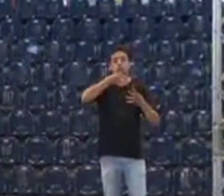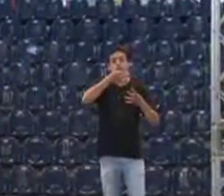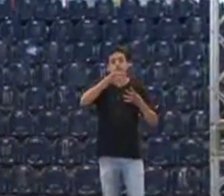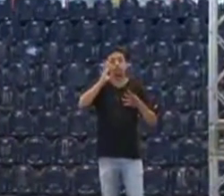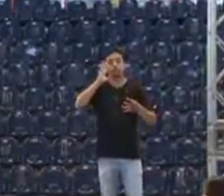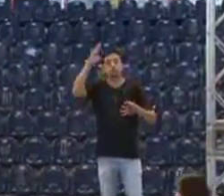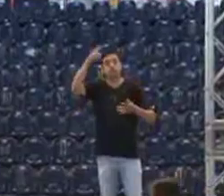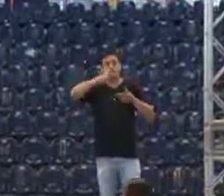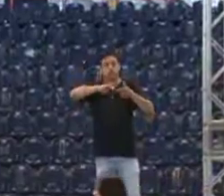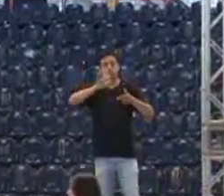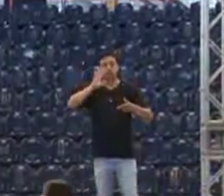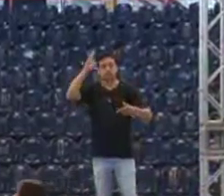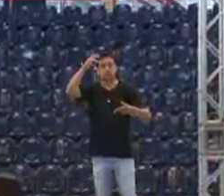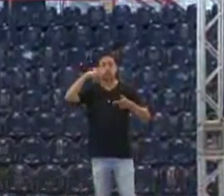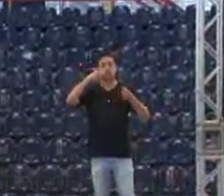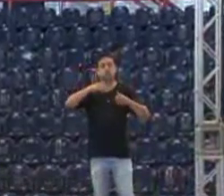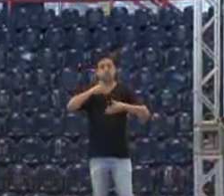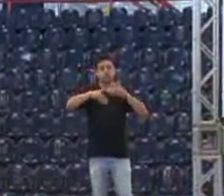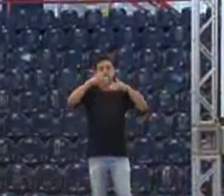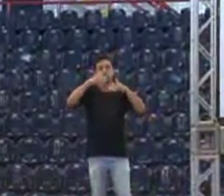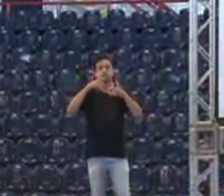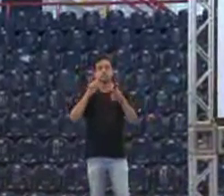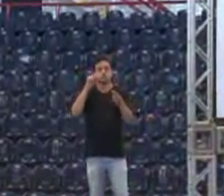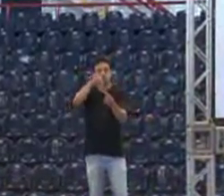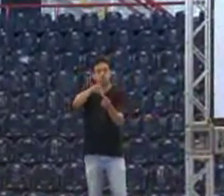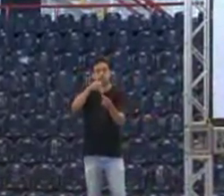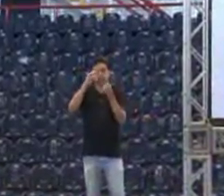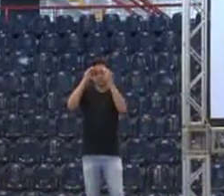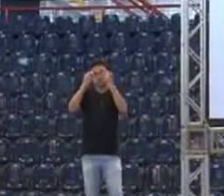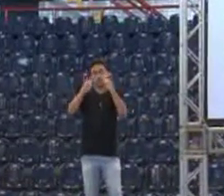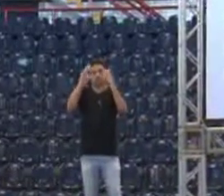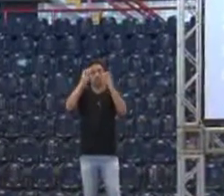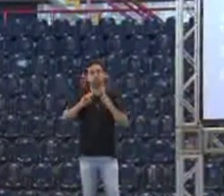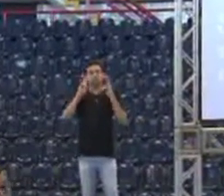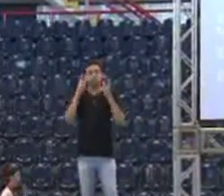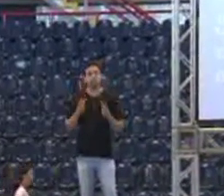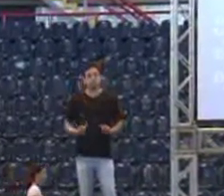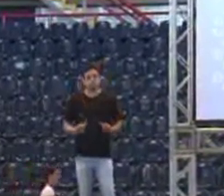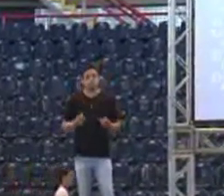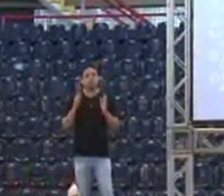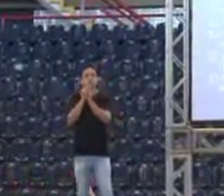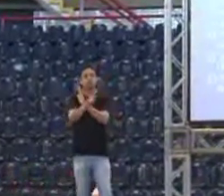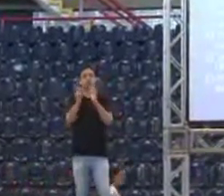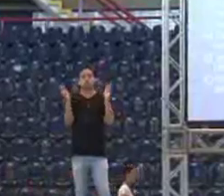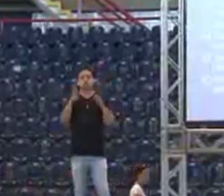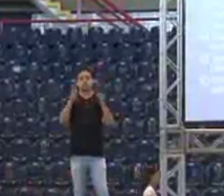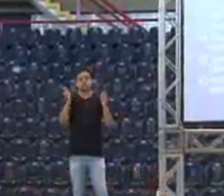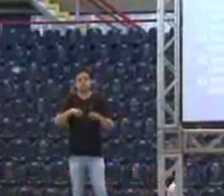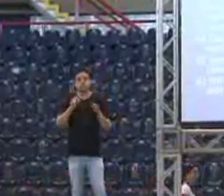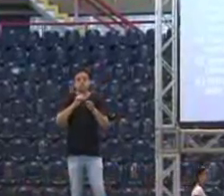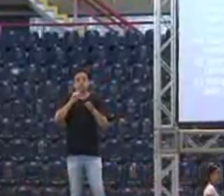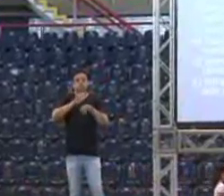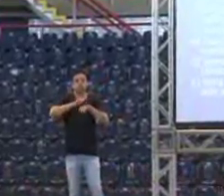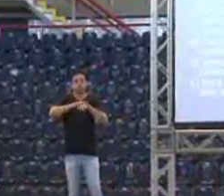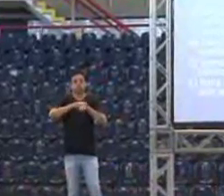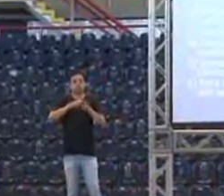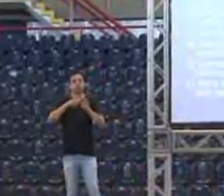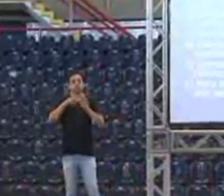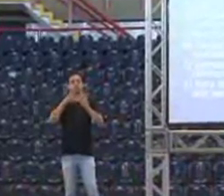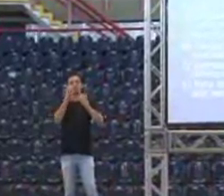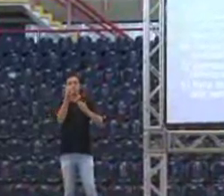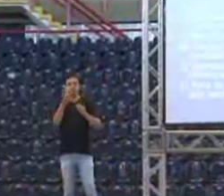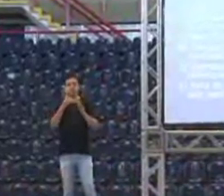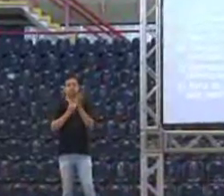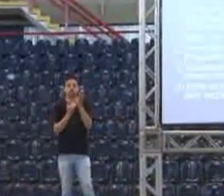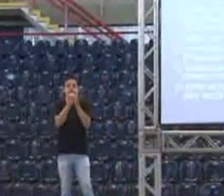intervenção que tem que ser desenvolvida, viável, específica, respeitando os direitos humanos. Pergunto a vocês, é possível fazer isso em menos de 20